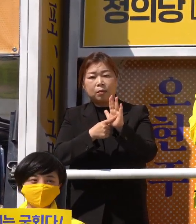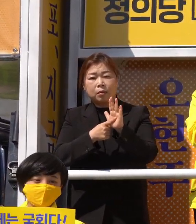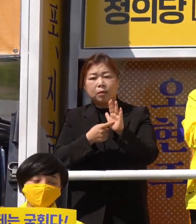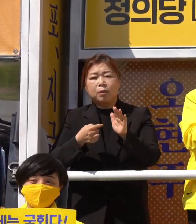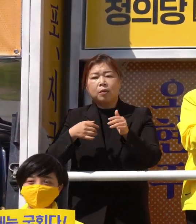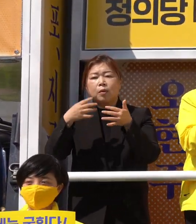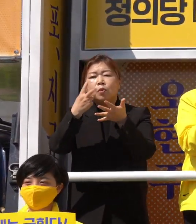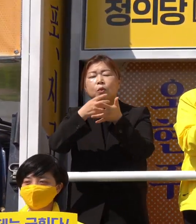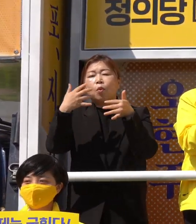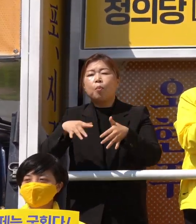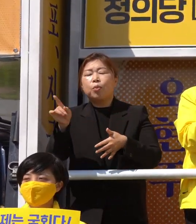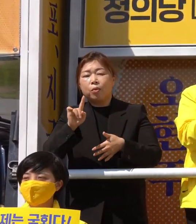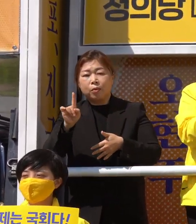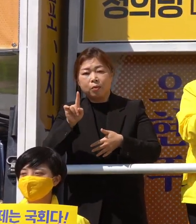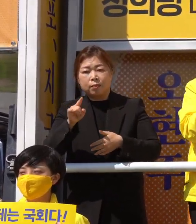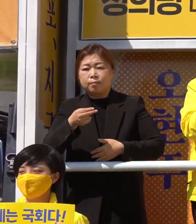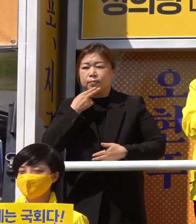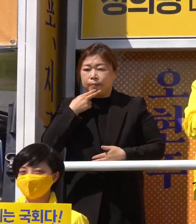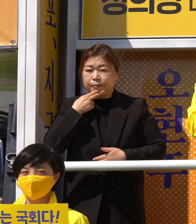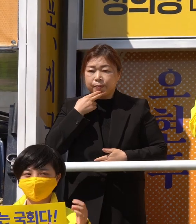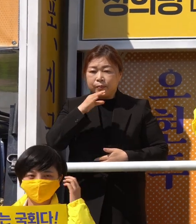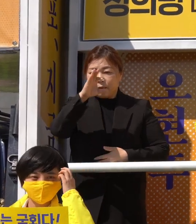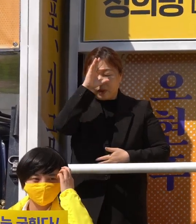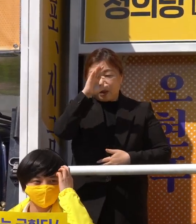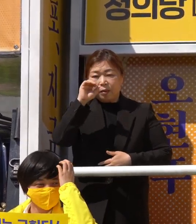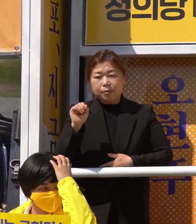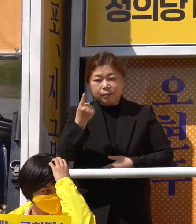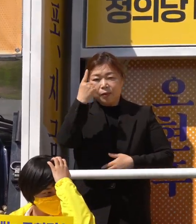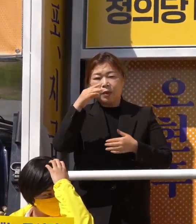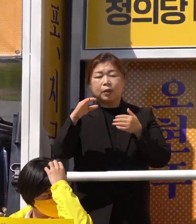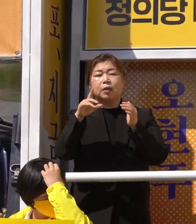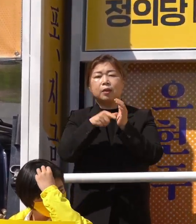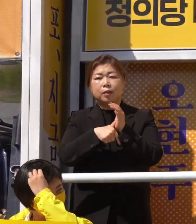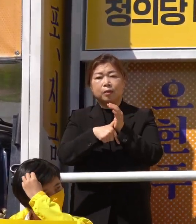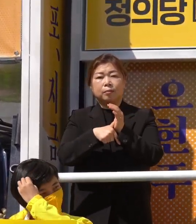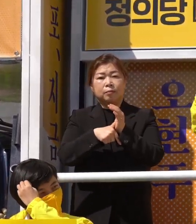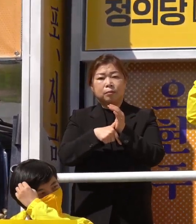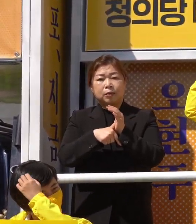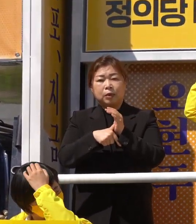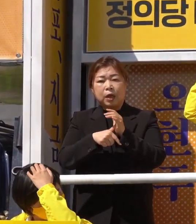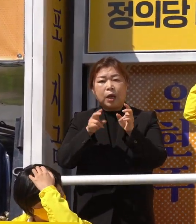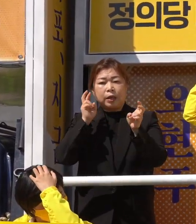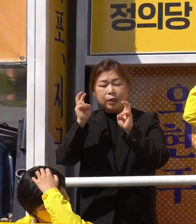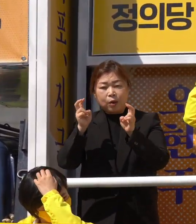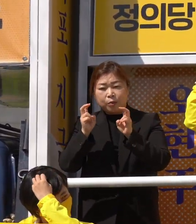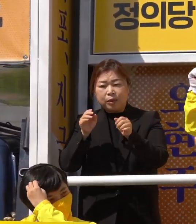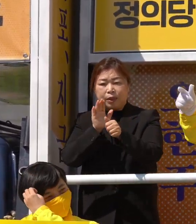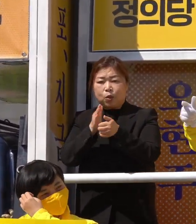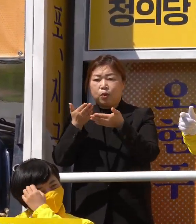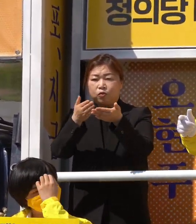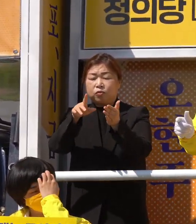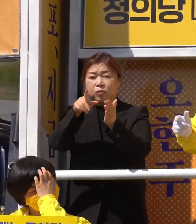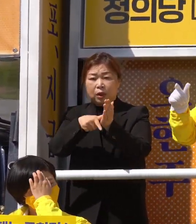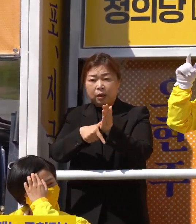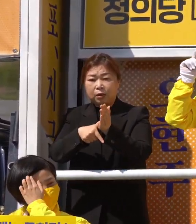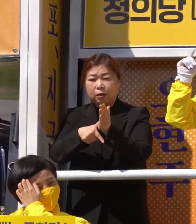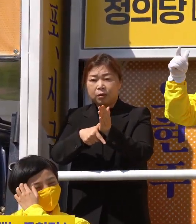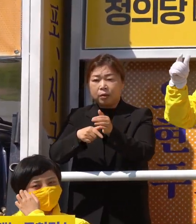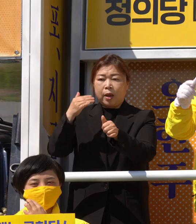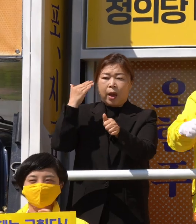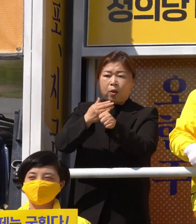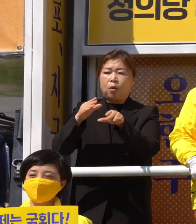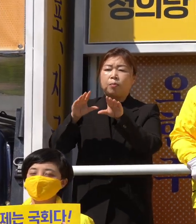그런데 조건이 없습니다. IMF 국제통화기금조차도 기업을 지원할 때는